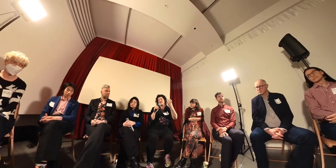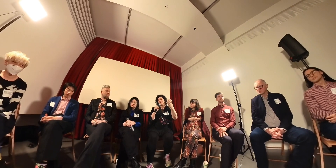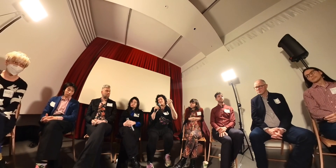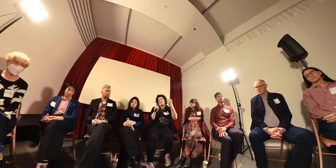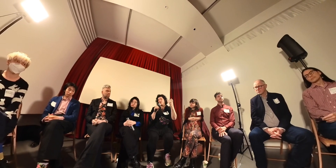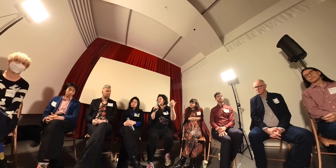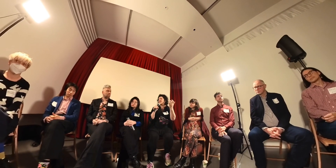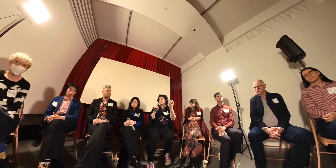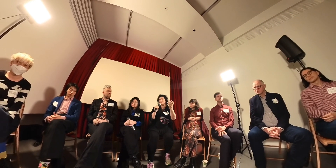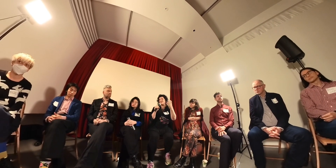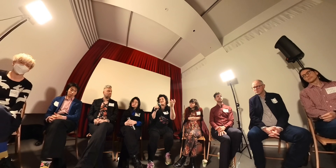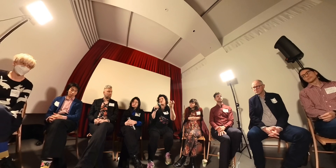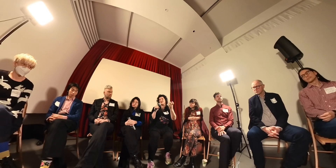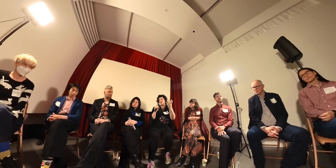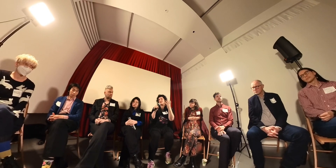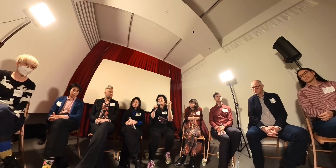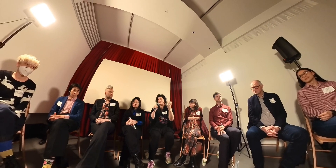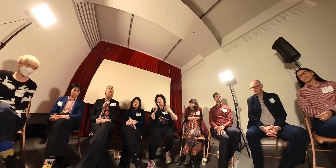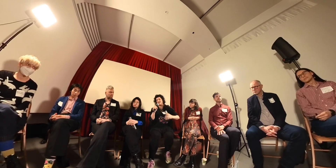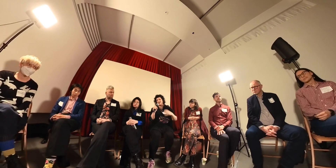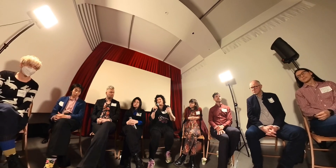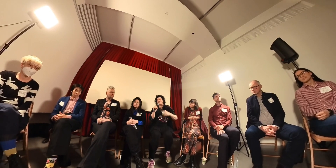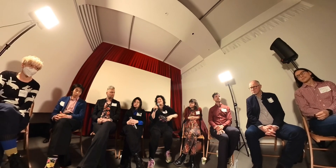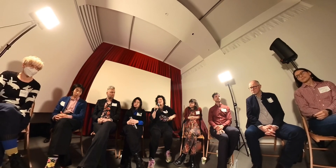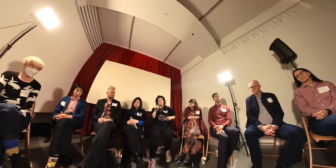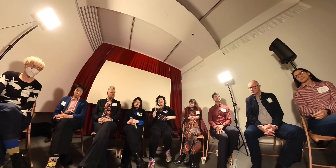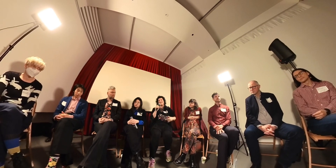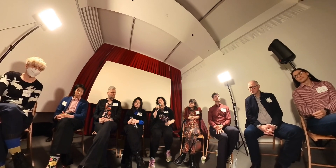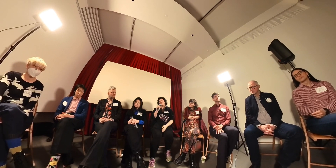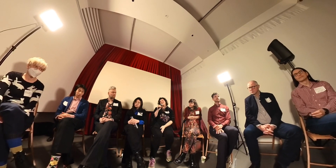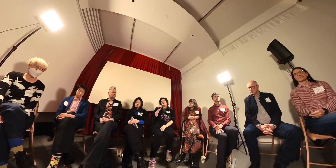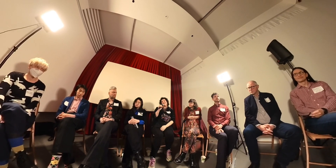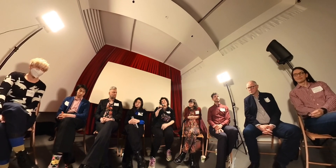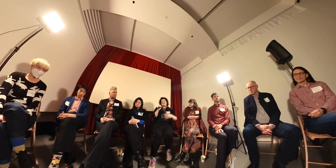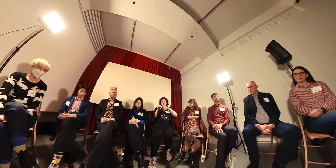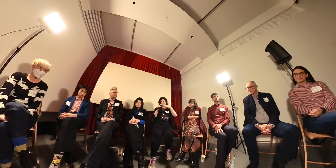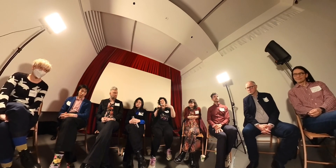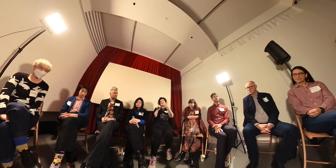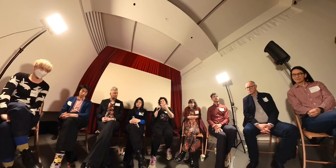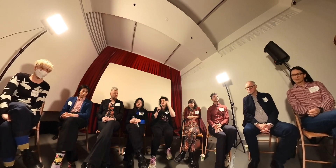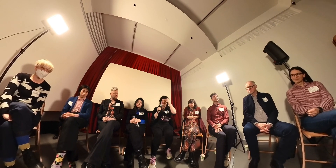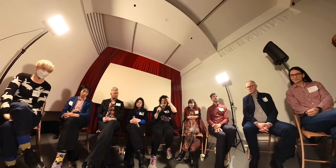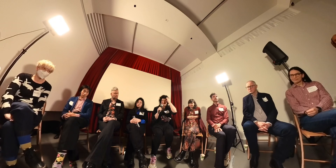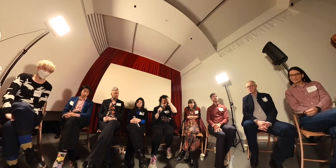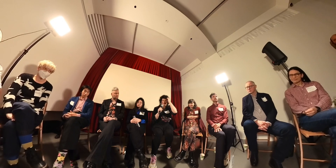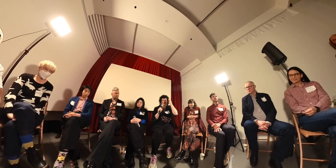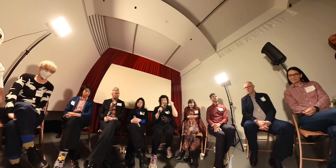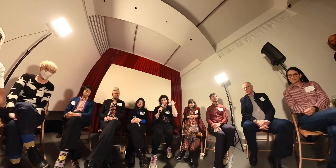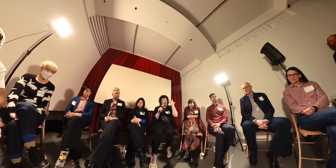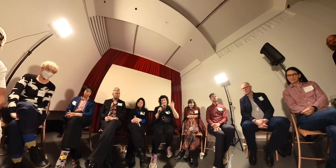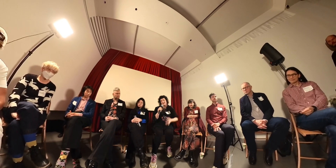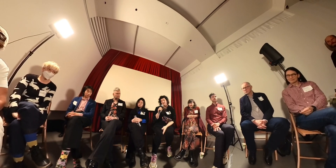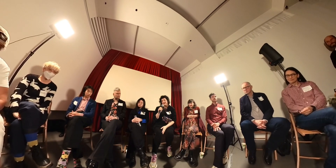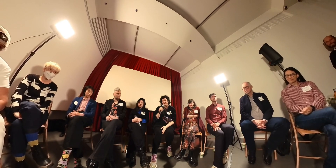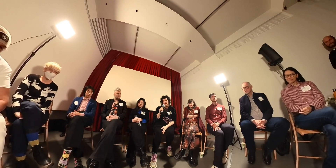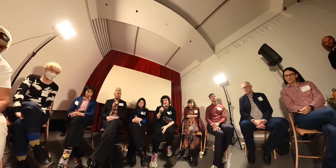začaruje toho Mikeša, Mifeša, toho zlého, akože aby sa stal dobrý aby, a tak ďalej. Takže vlastne sme to ako celý ten narratív sme